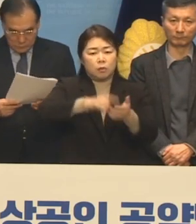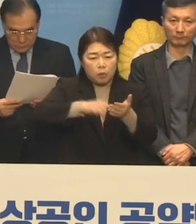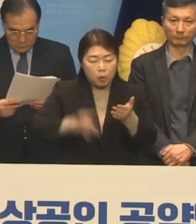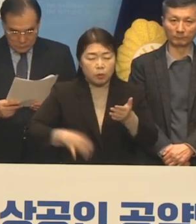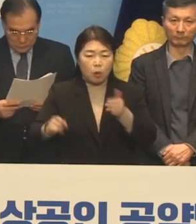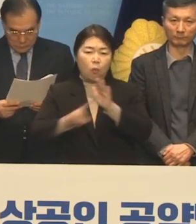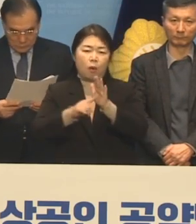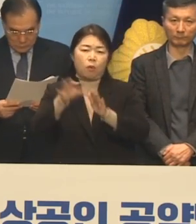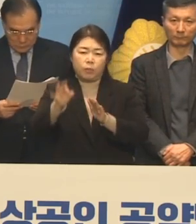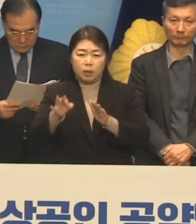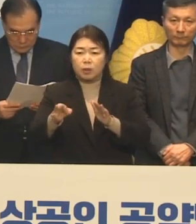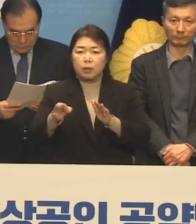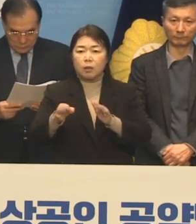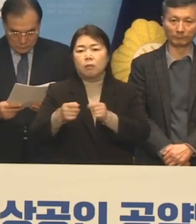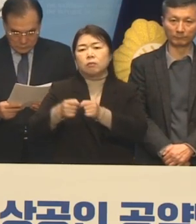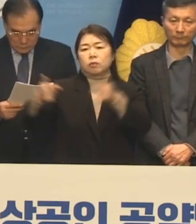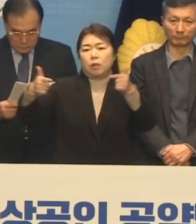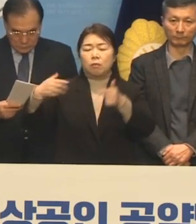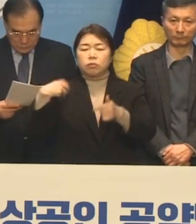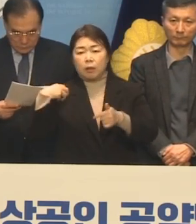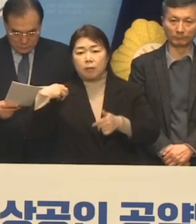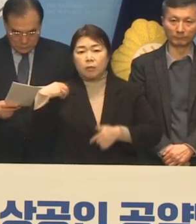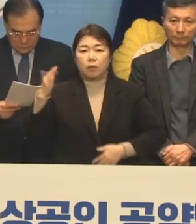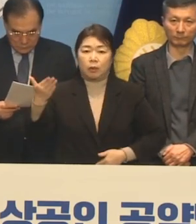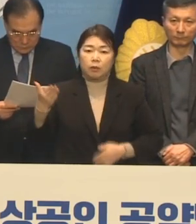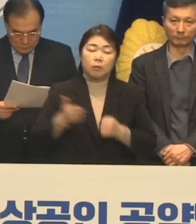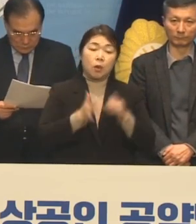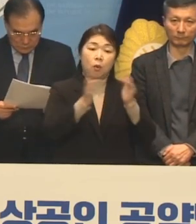불공정 거래 행위도 증가하고 있습니다.